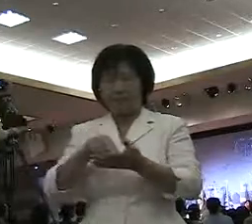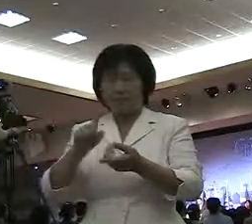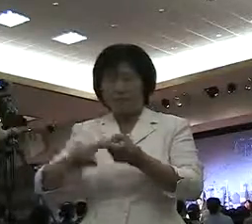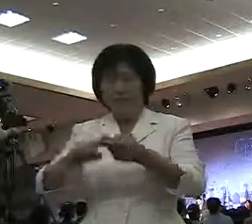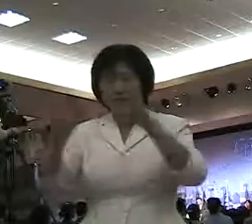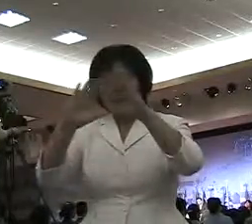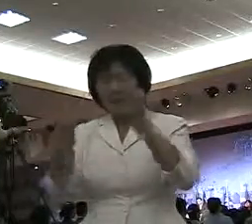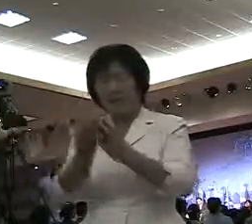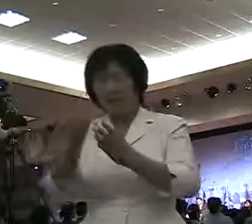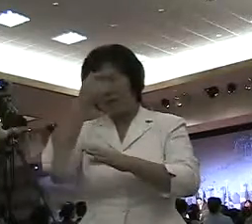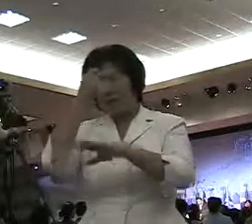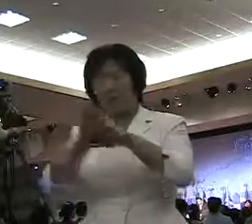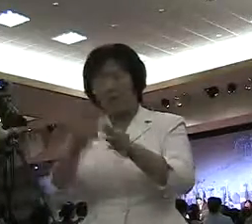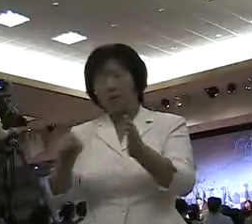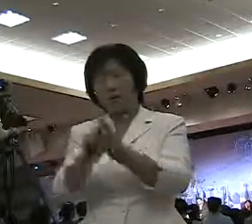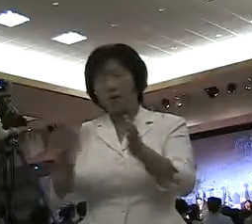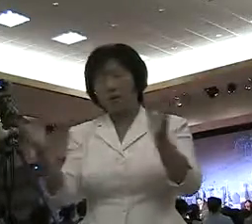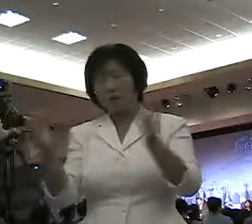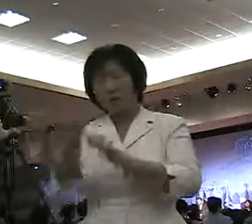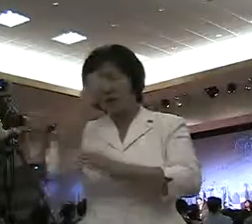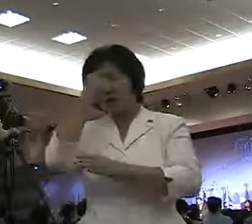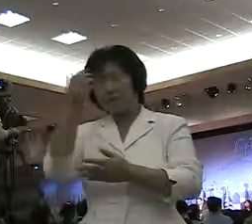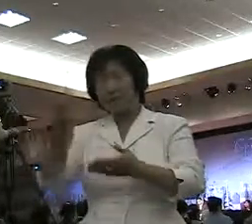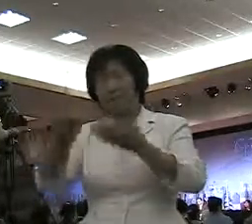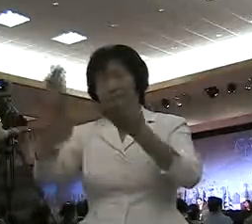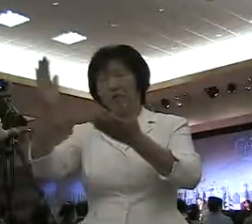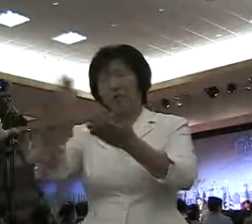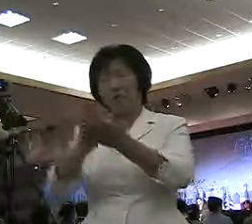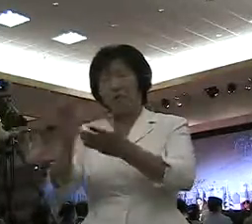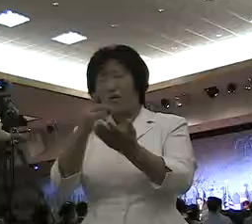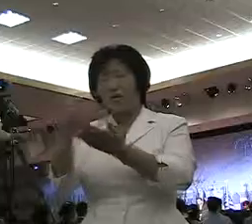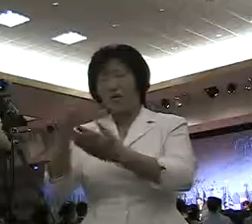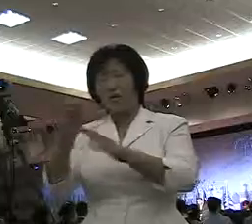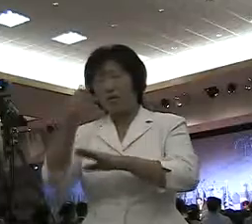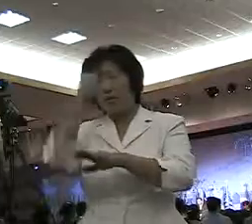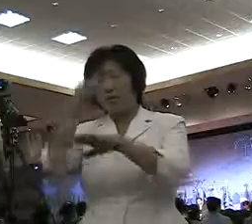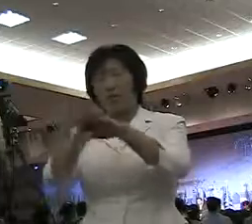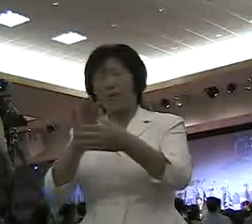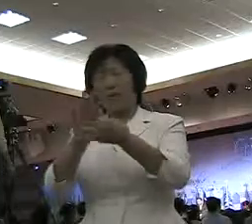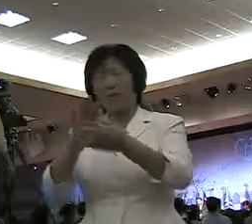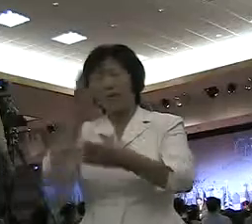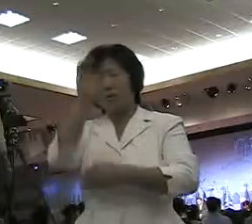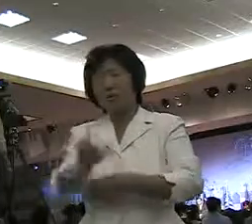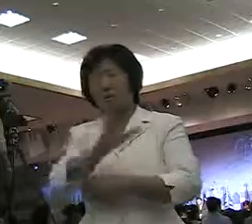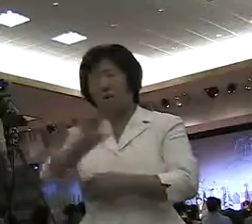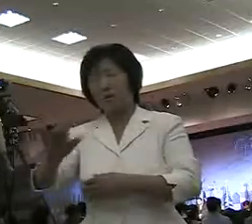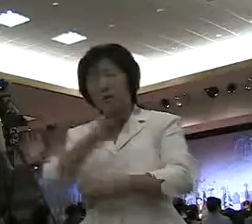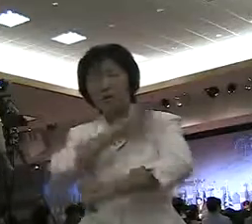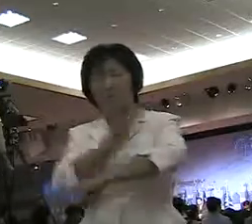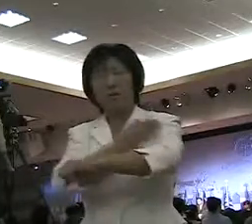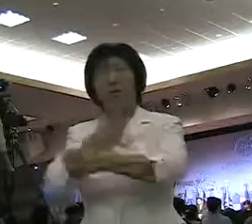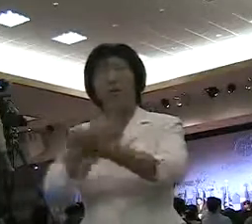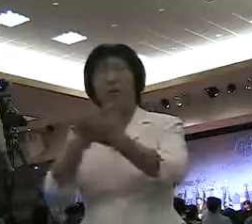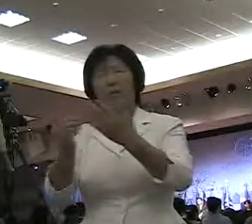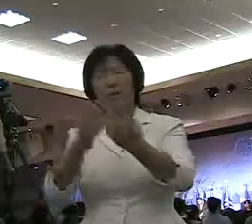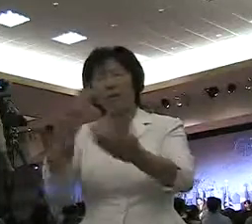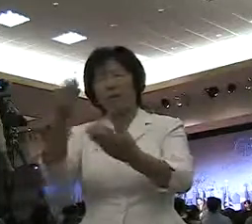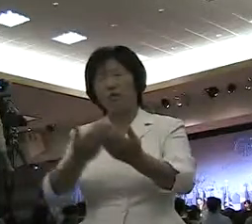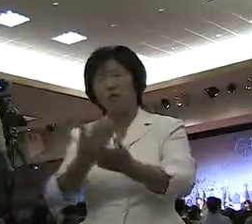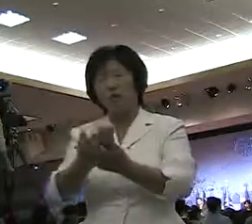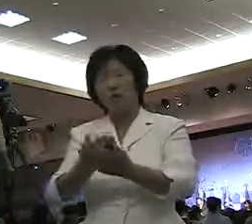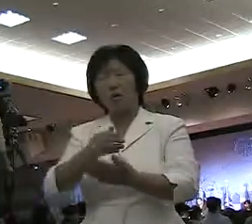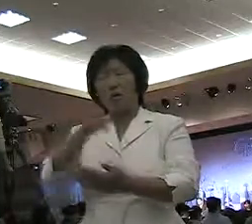진짜로도 함께 예배를 위하여 합심으로 기도하겠습니다. 주님, 오늘 예배를 통해서 십자가의 능력을 체험하게 하여 주시옵소서. 김성훈